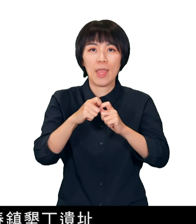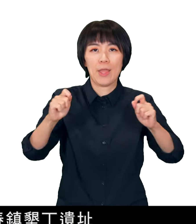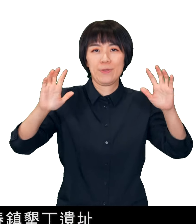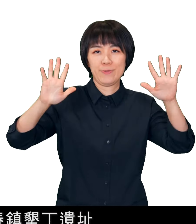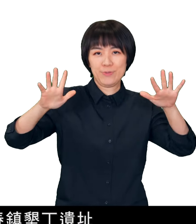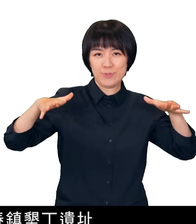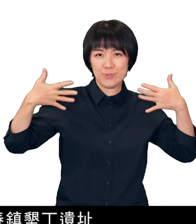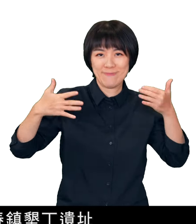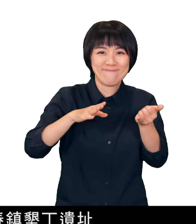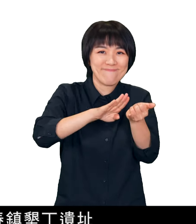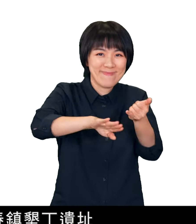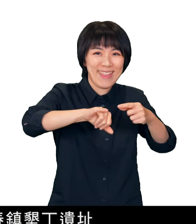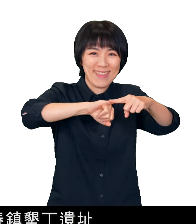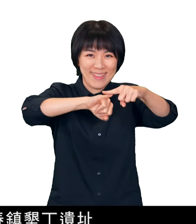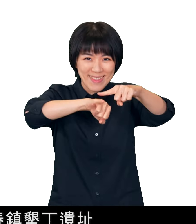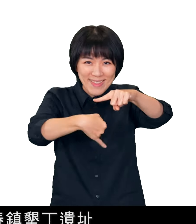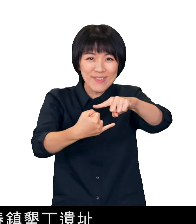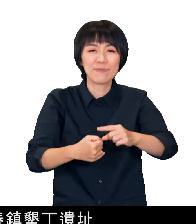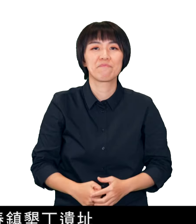址，